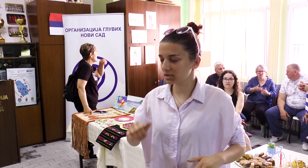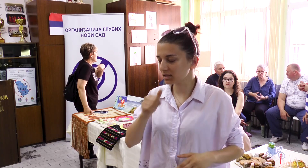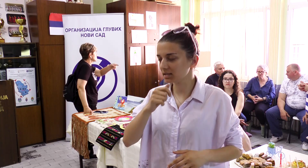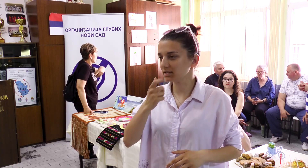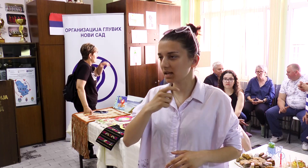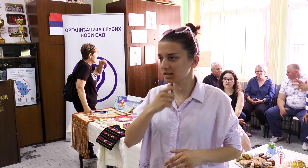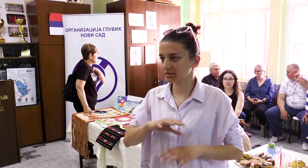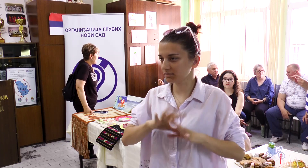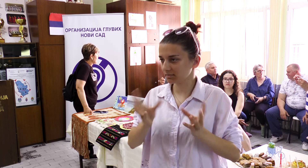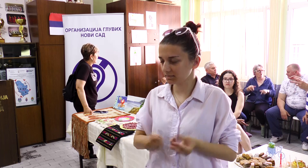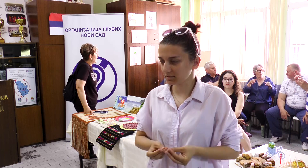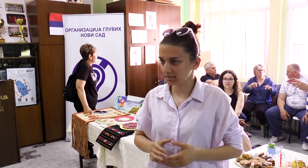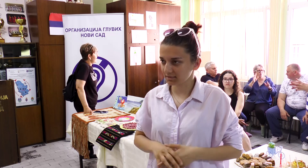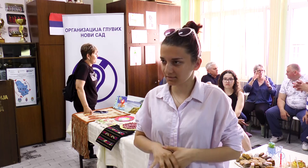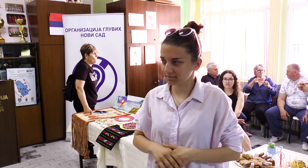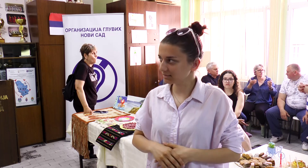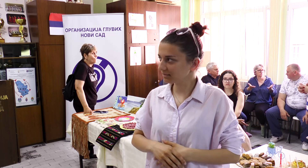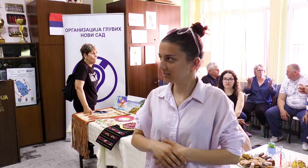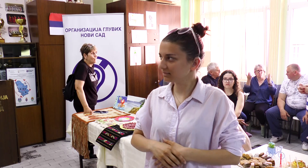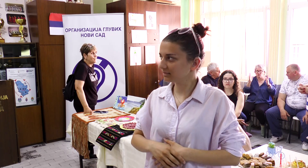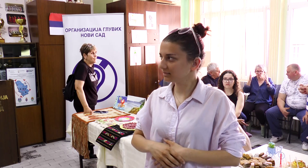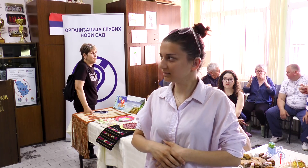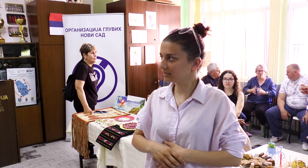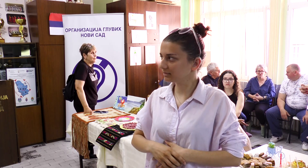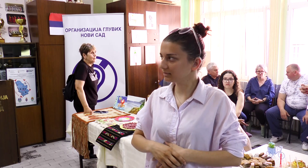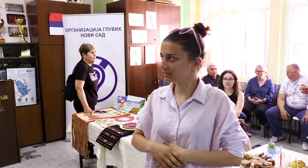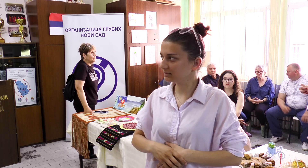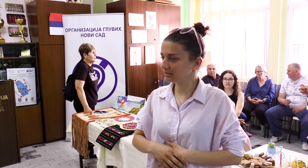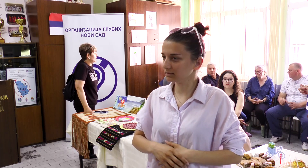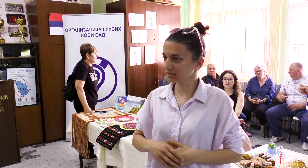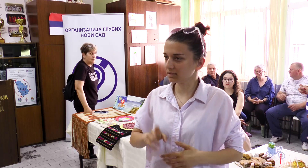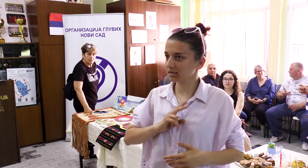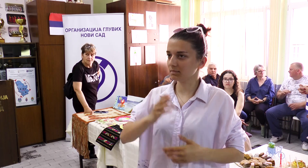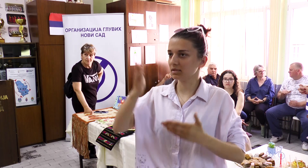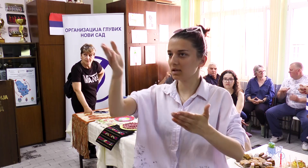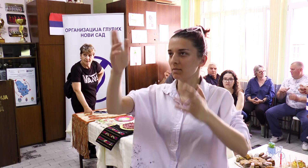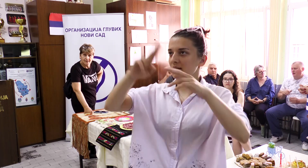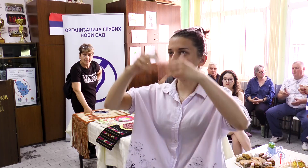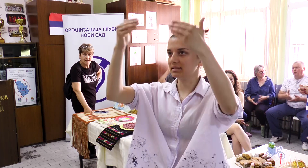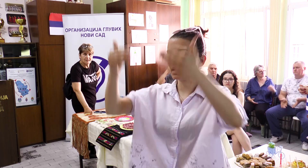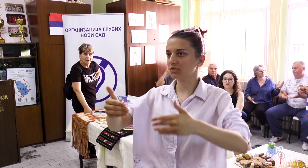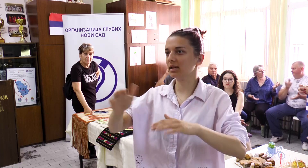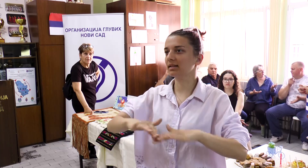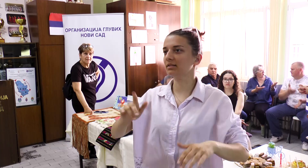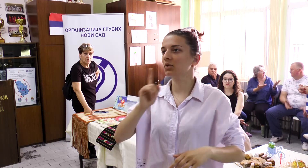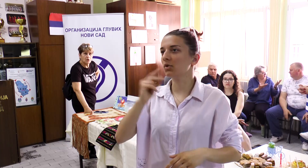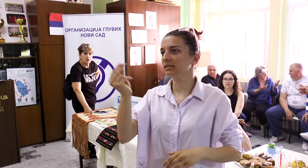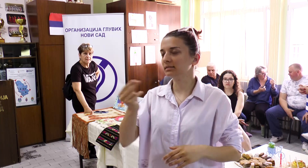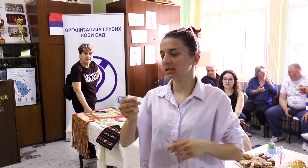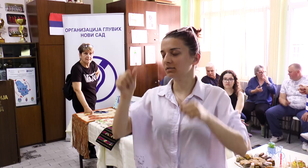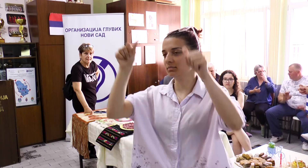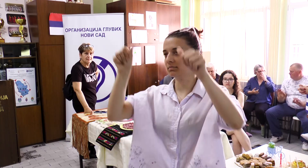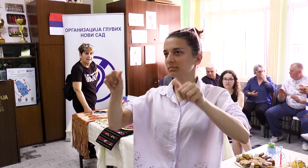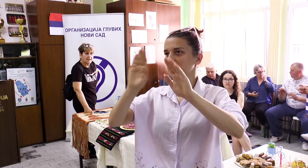Ima dečih, ima i starijih, naravno, koji su izložili. Imamo i na